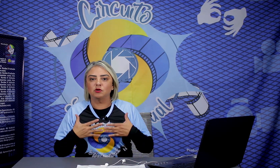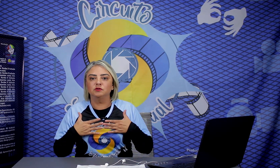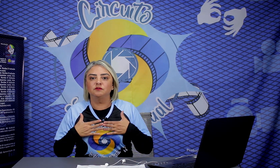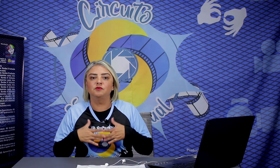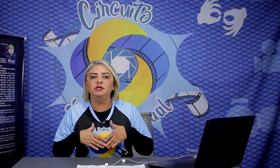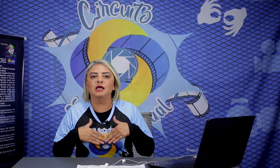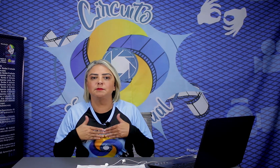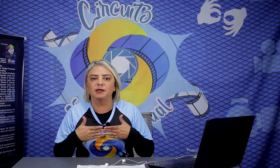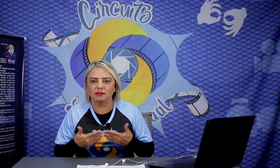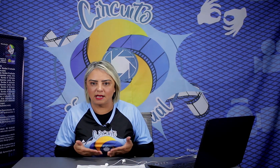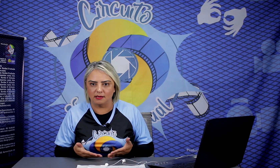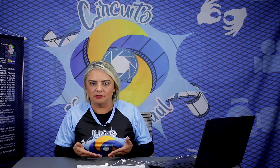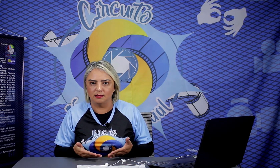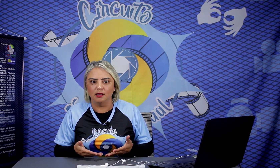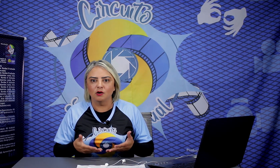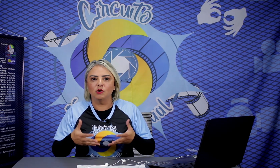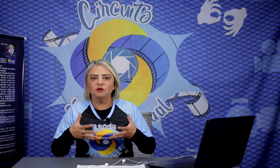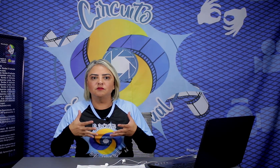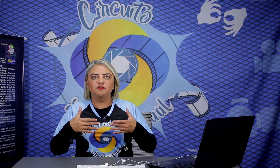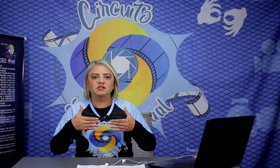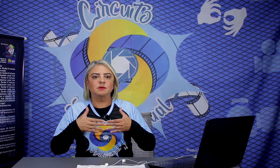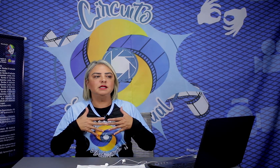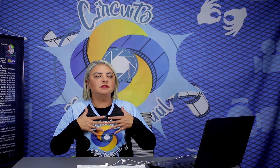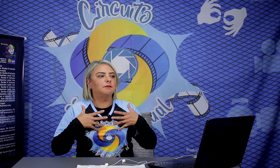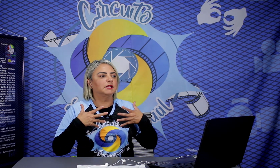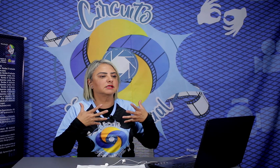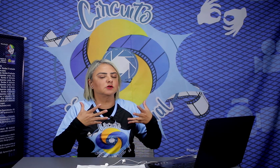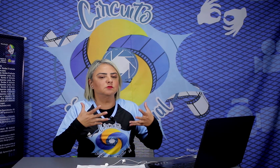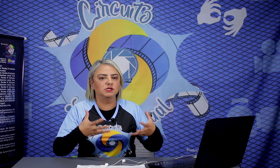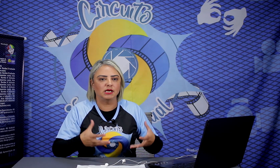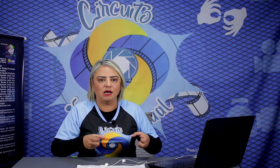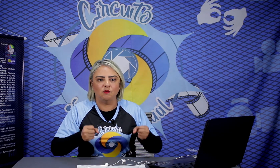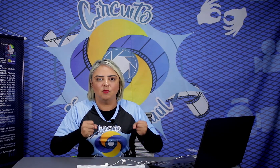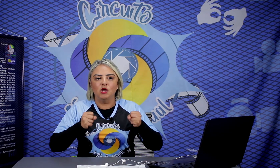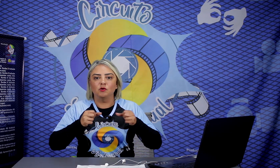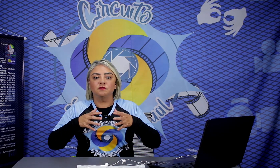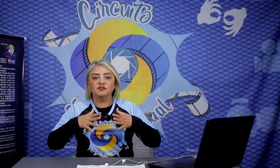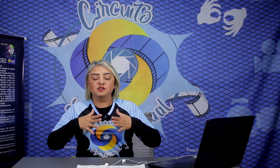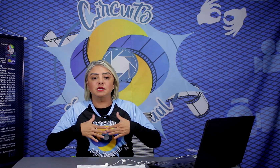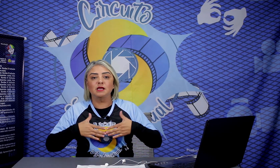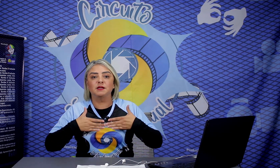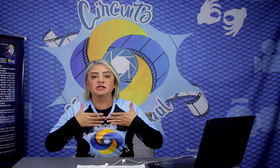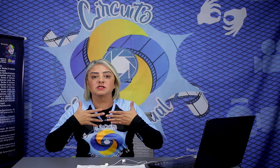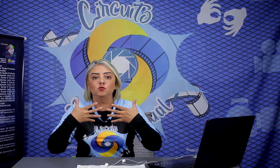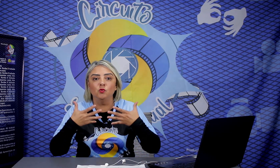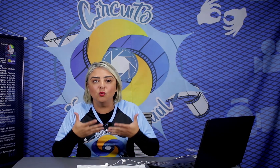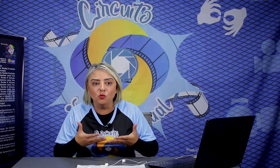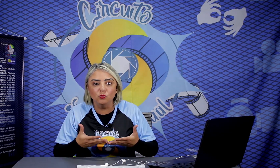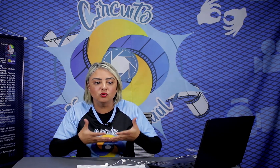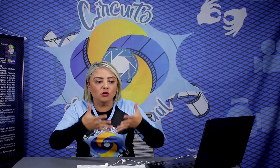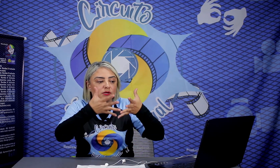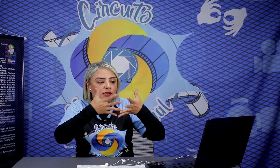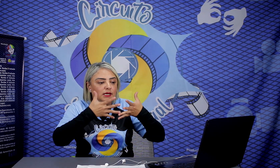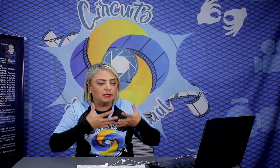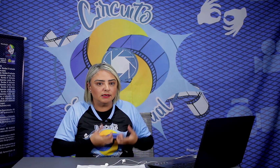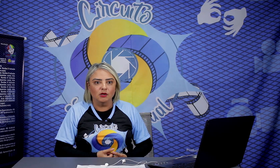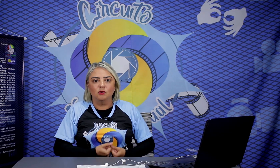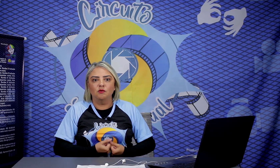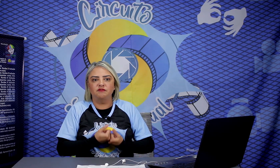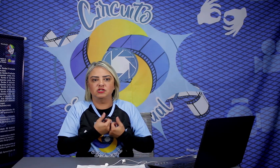vou interpretar, quando eu vou fazer uma interpretação musical, quando eu vou fazer uma interpretação de um culto, que eu li ali o evangelho,